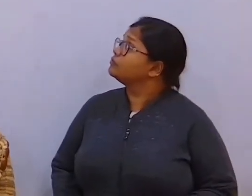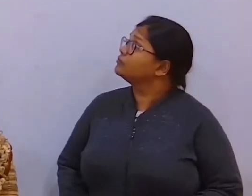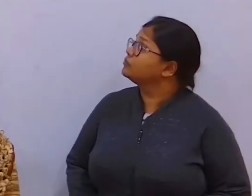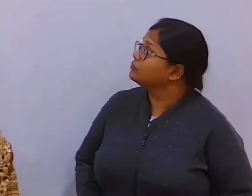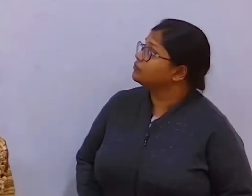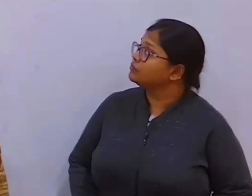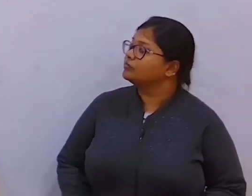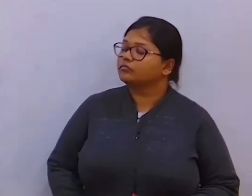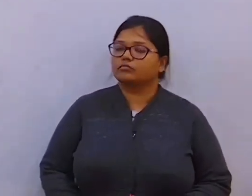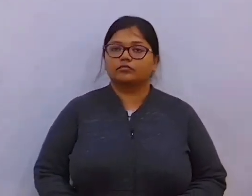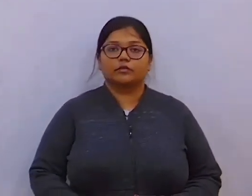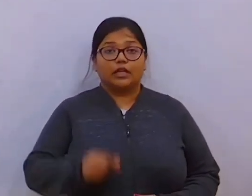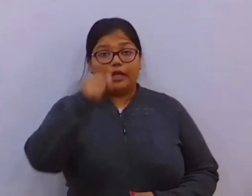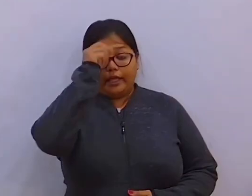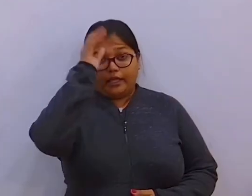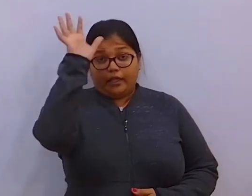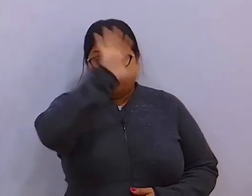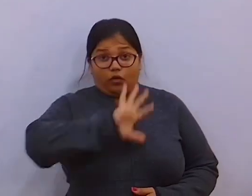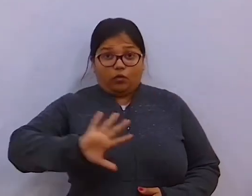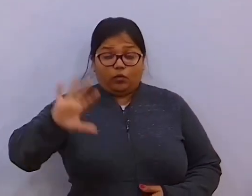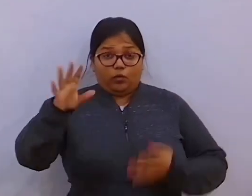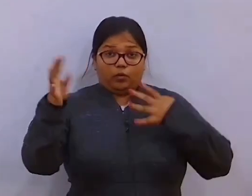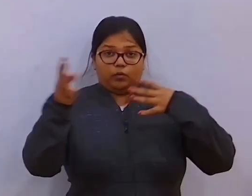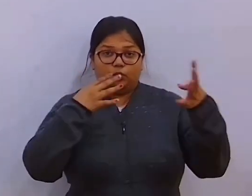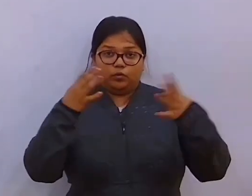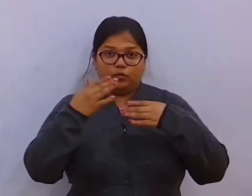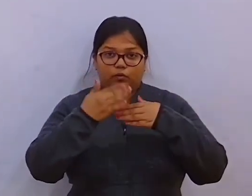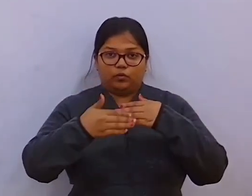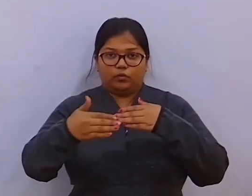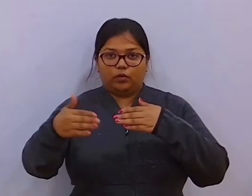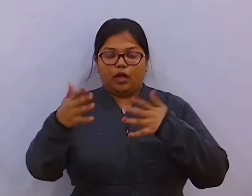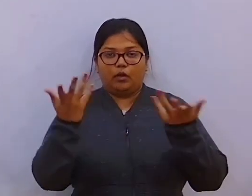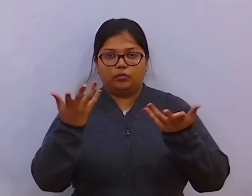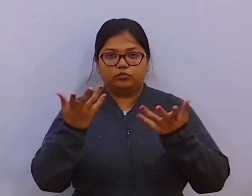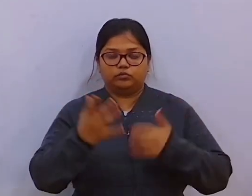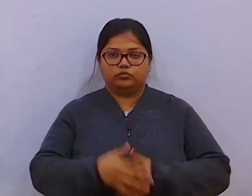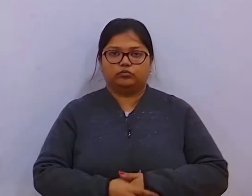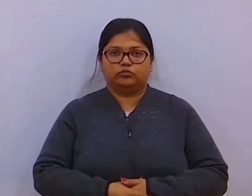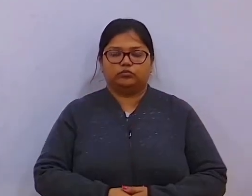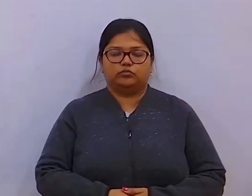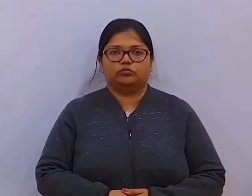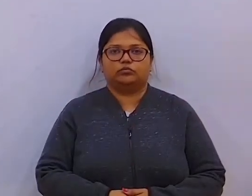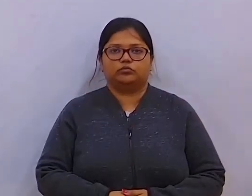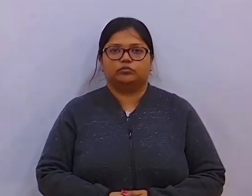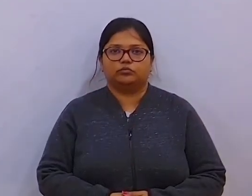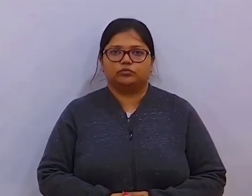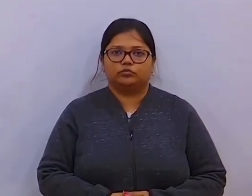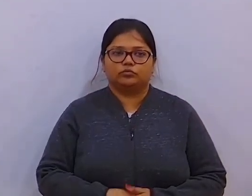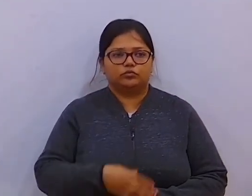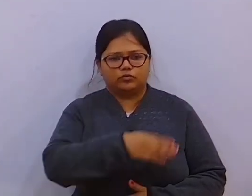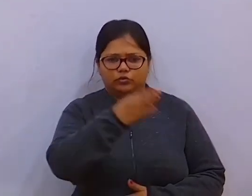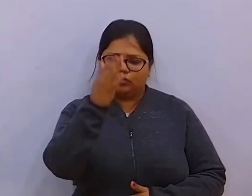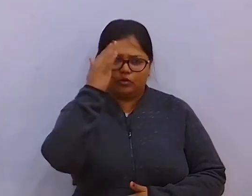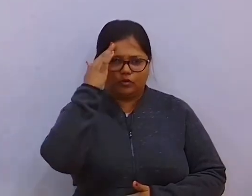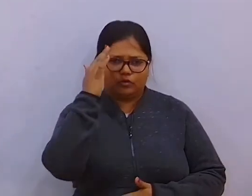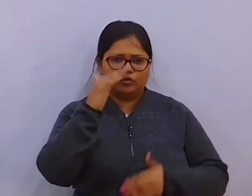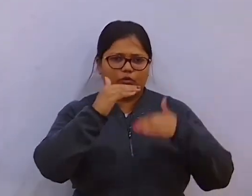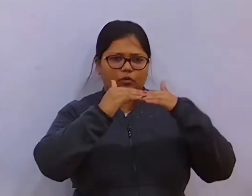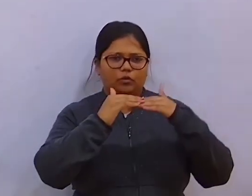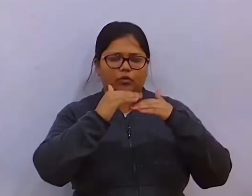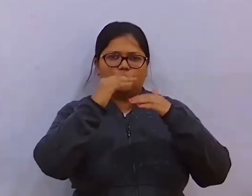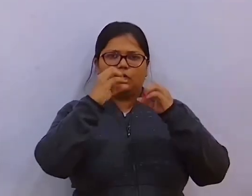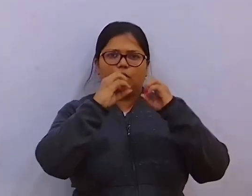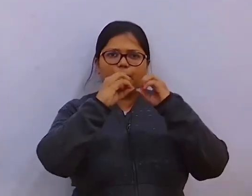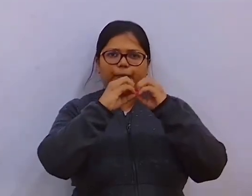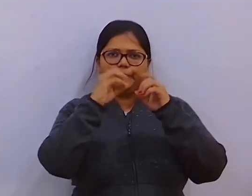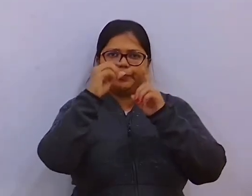है, ठीक है, जब भारत में, है ना, अब ये निम्न दाब और वायु उच्च दाब तो समझ ही रहे होगे, है ना, लो प्रेशर और